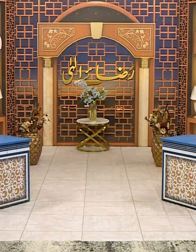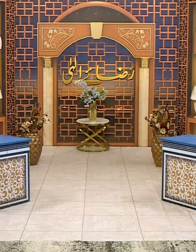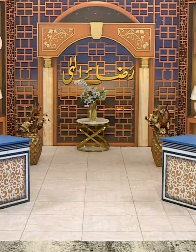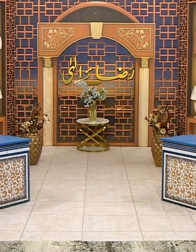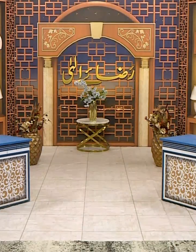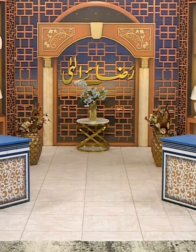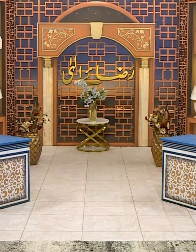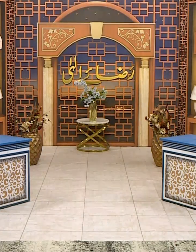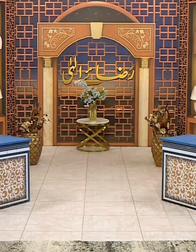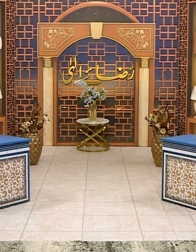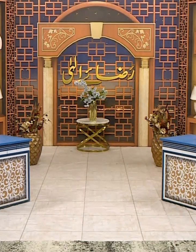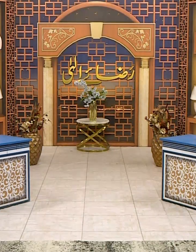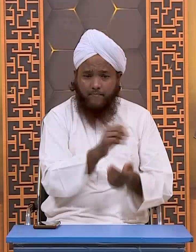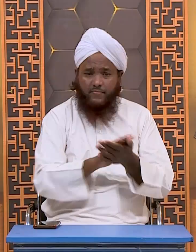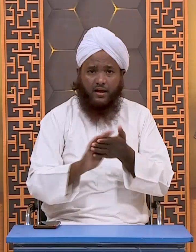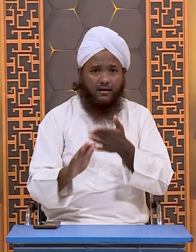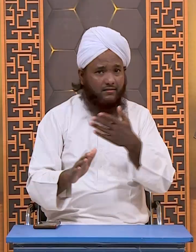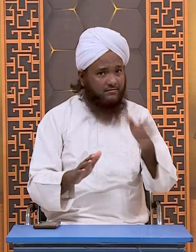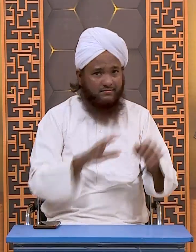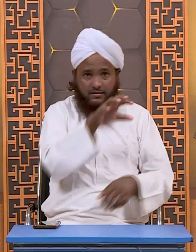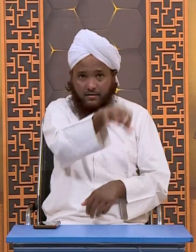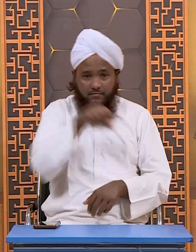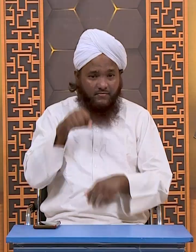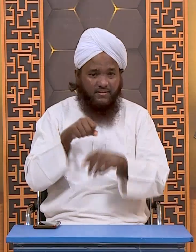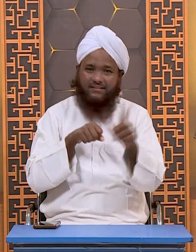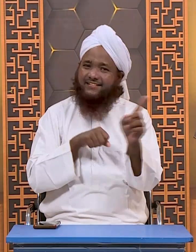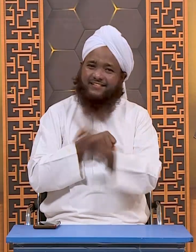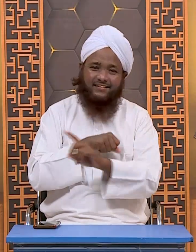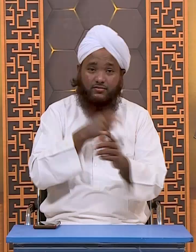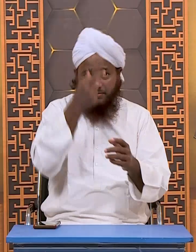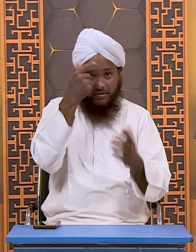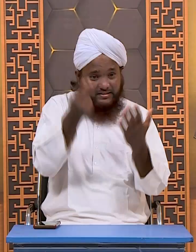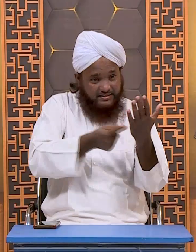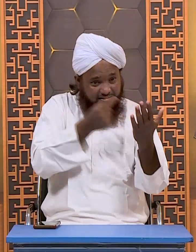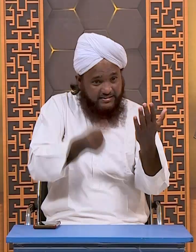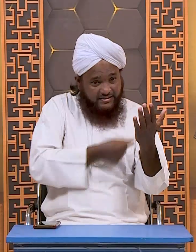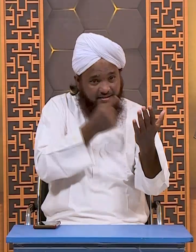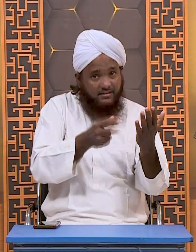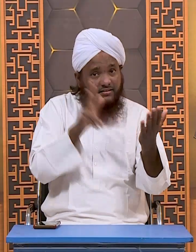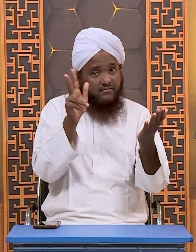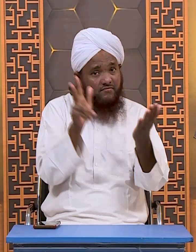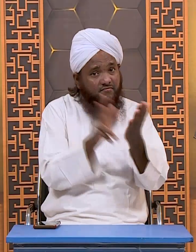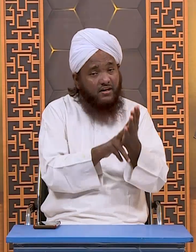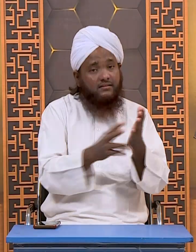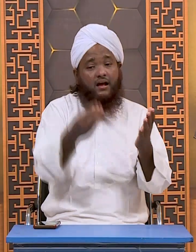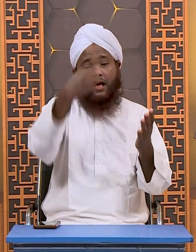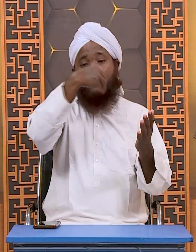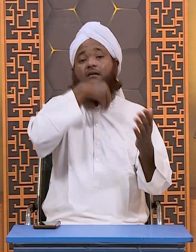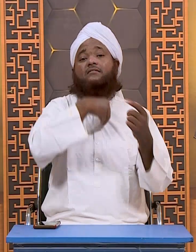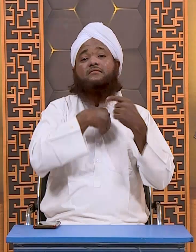بھی ہم سے چھین نہیں سکتا کہ جو ہمارے مقدر میں لکھا ہے، جو ہمارے حلق سے نیچے اترنا ہے، کوئی وہ